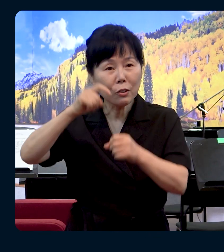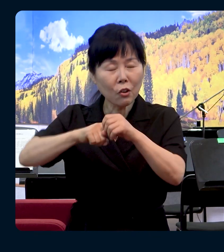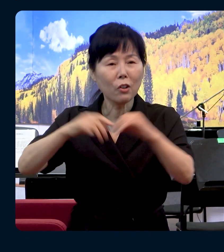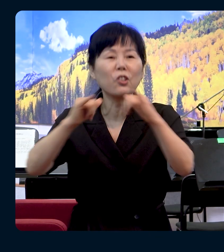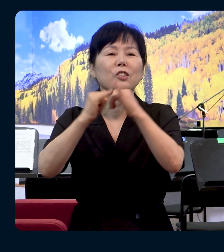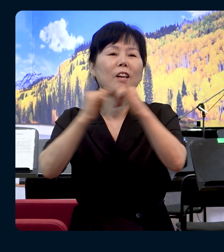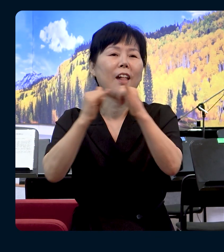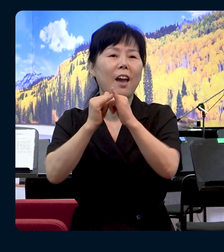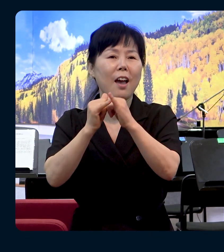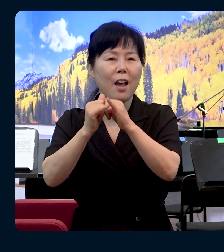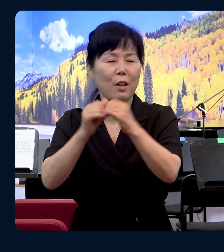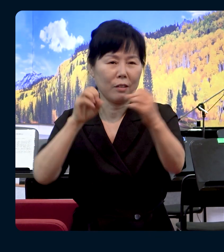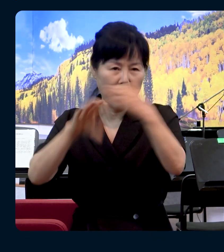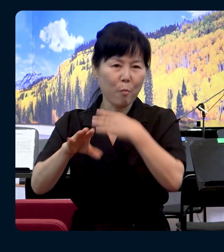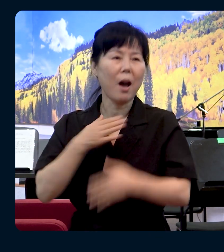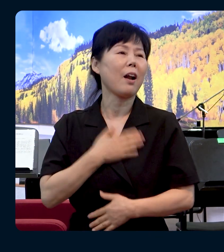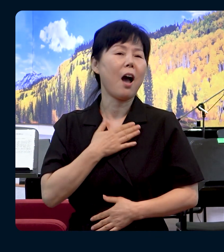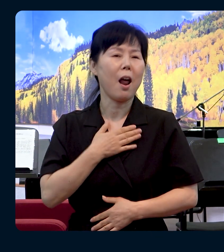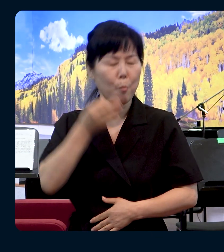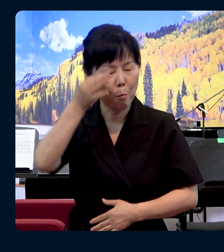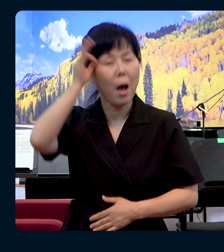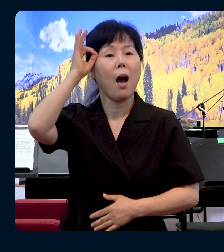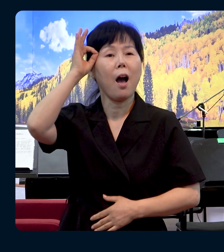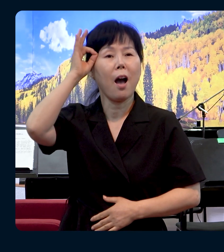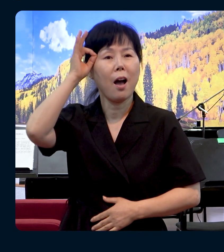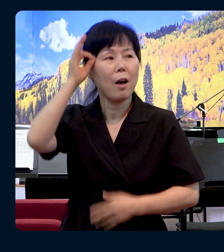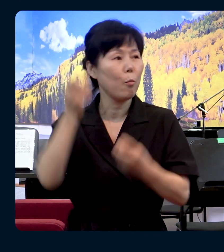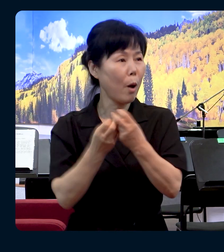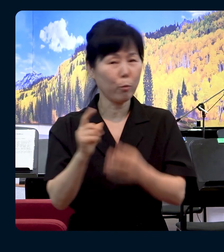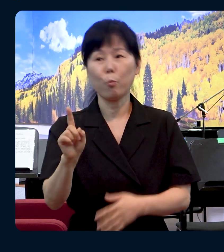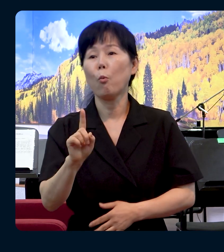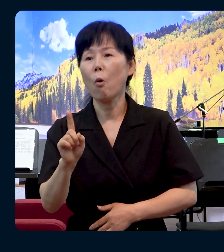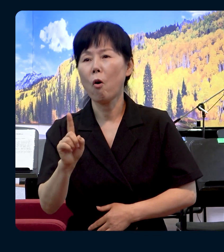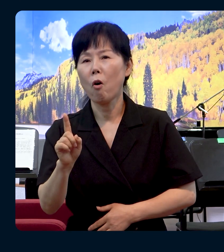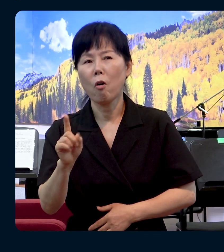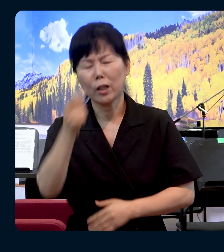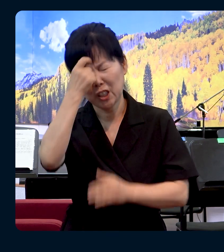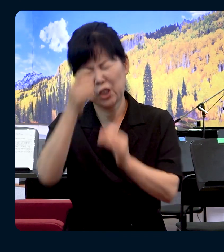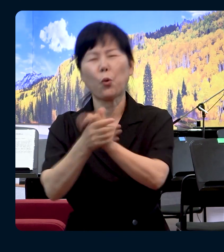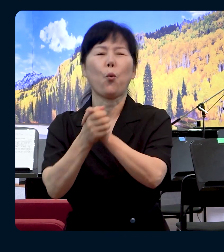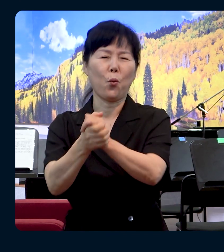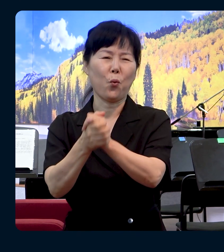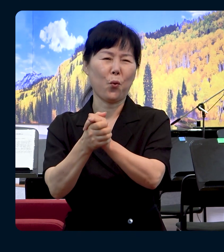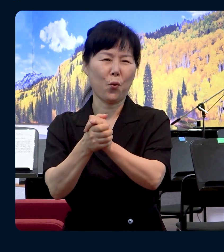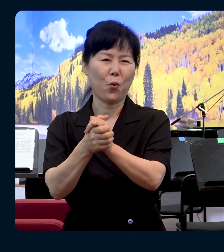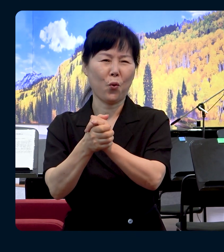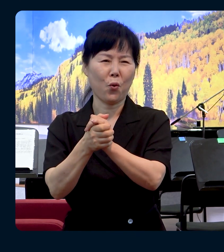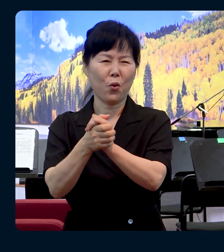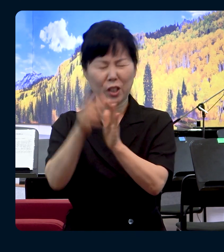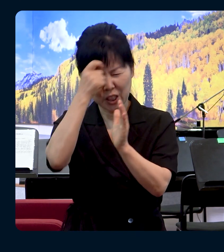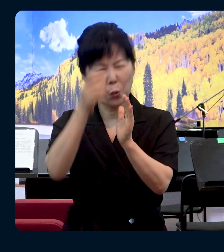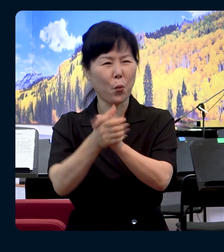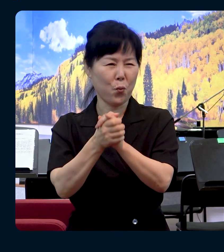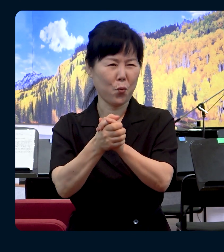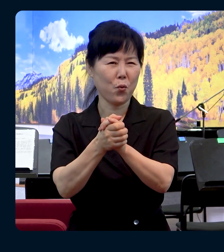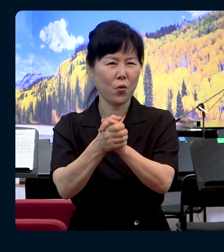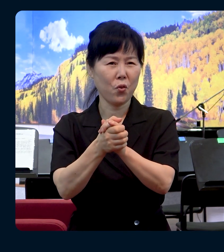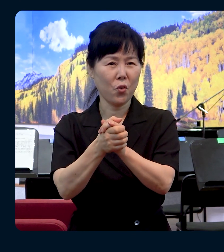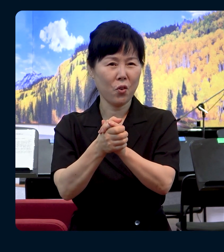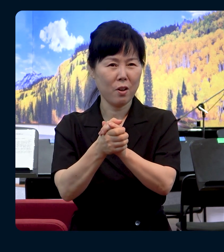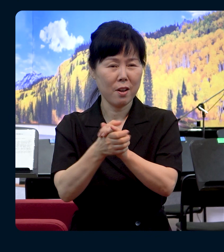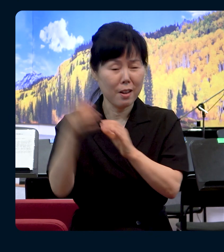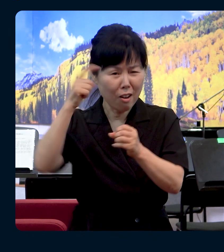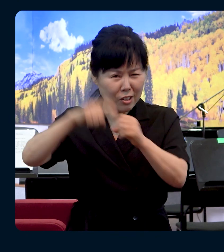거라고 믿습니다. 그게 뭐냐? 그게 바로 기도예요. 기도. 네. 그럴